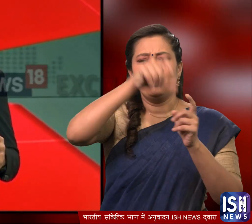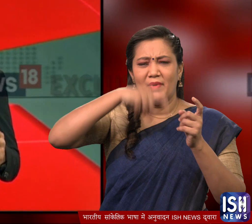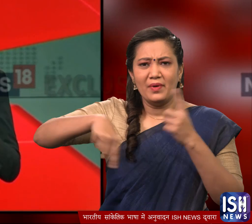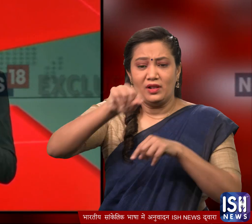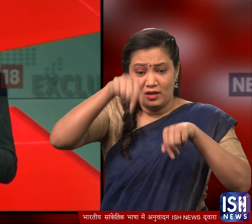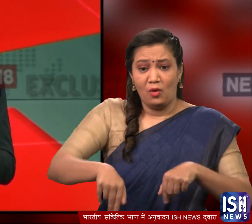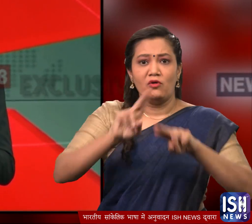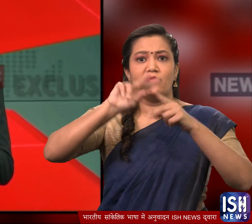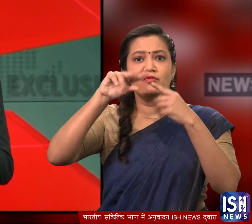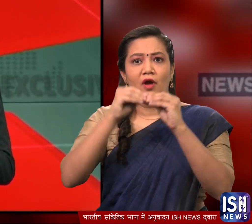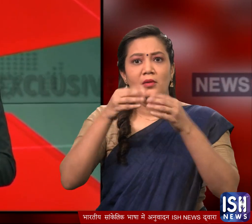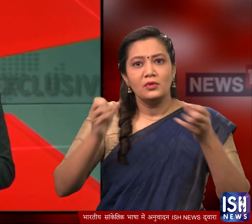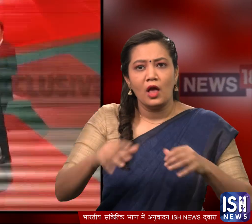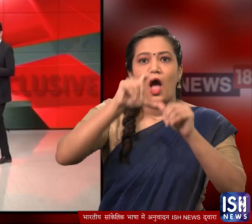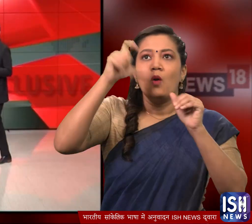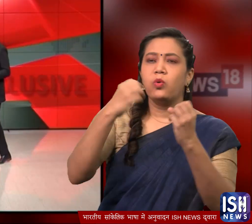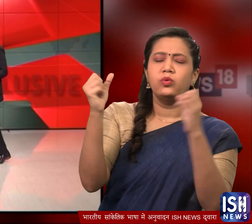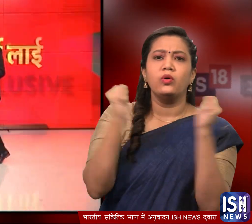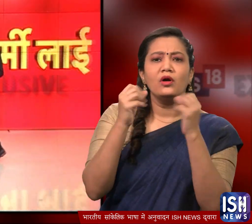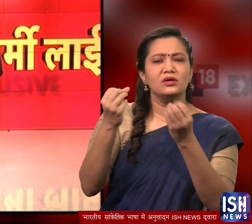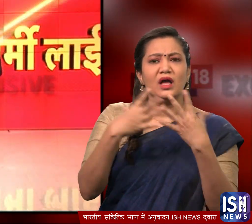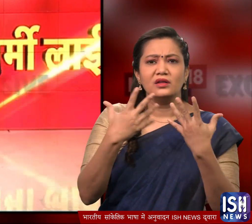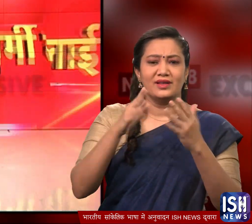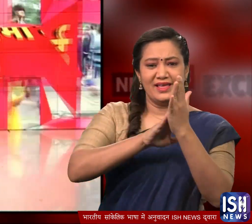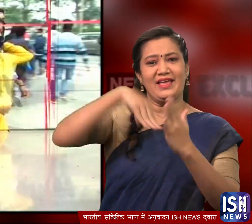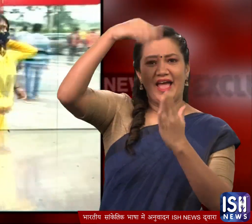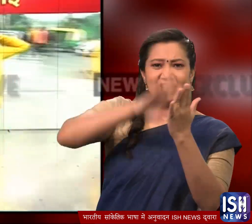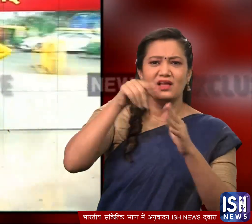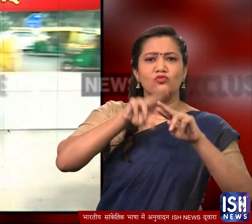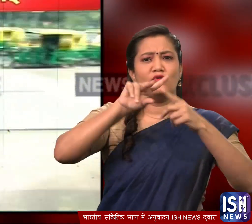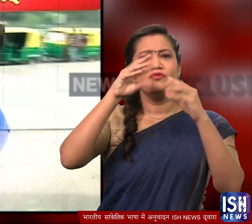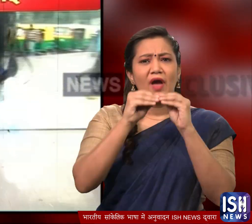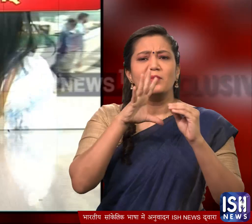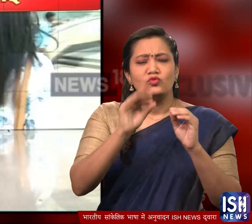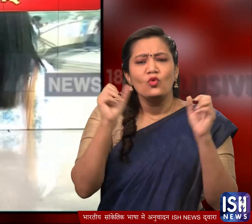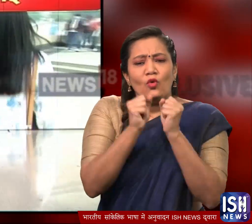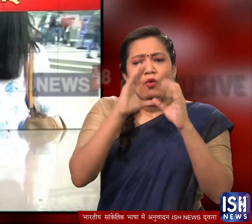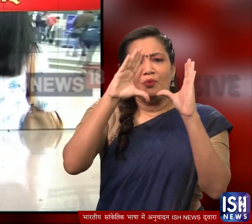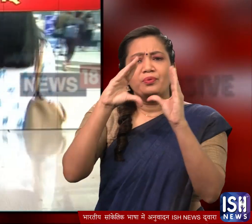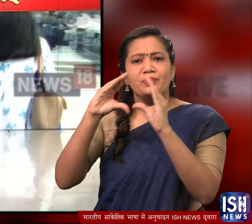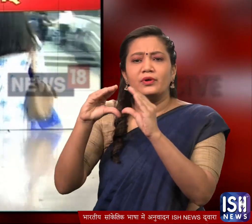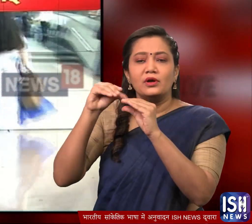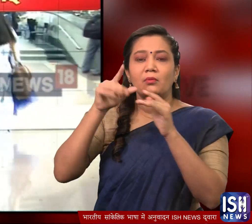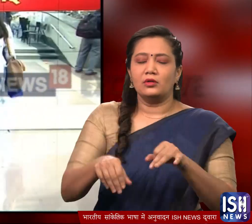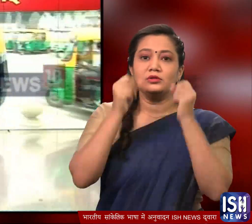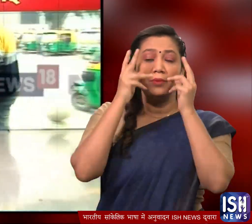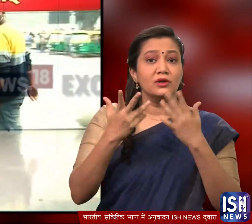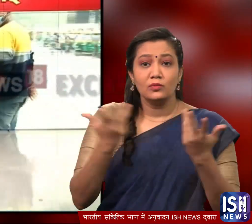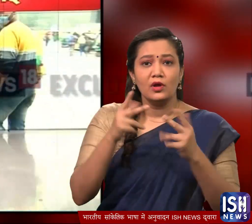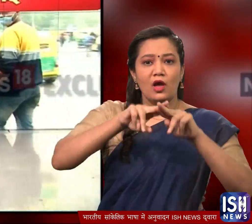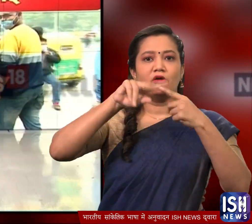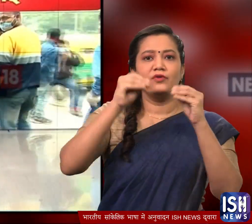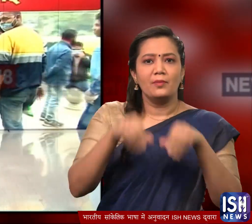दिल्ली के लोगों को फरवरी में ही एसी चलाने की जरूरत महसूस होने लगी। कैलेंडर के हिसाब से यह महीना जाती हुई ठंड का है, लेकिन हैरानी की बात यह